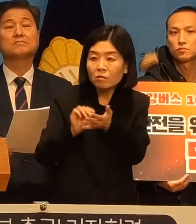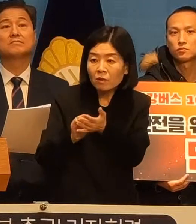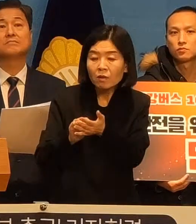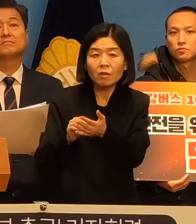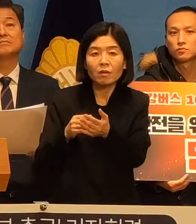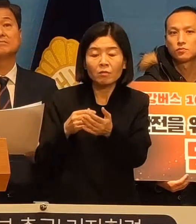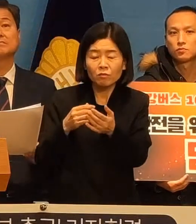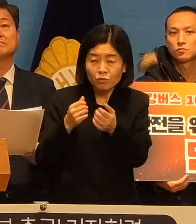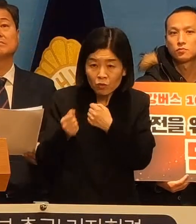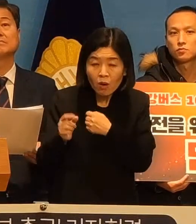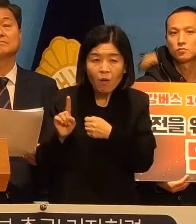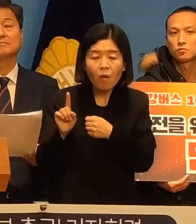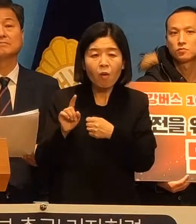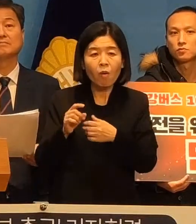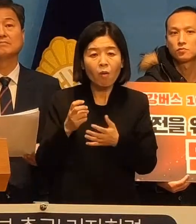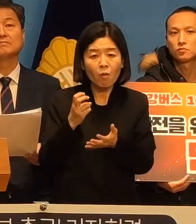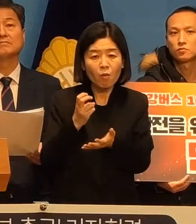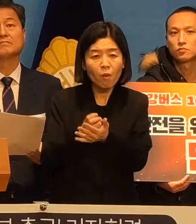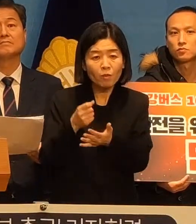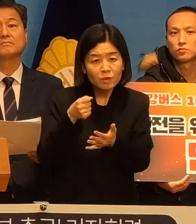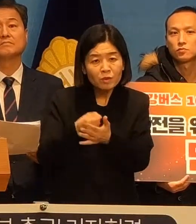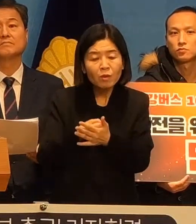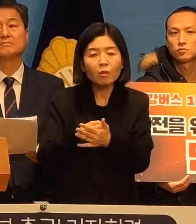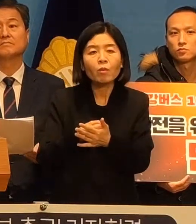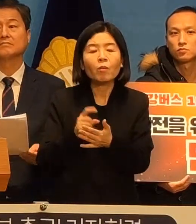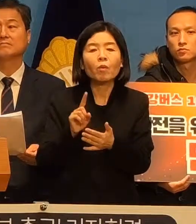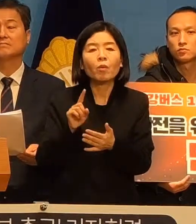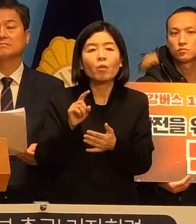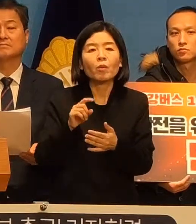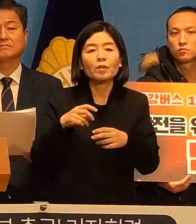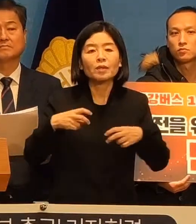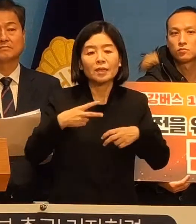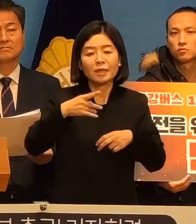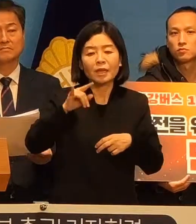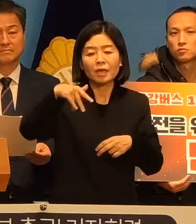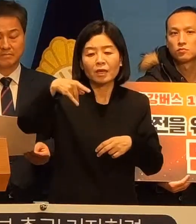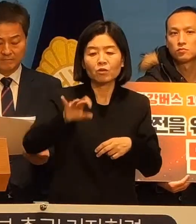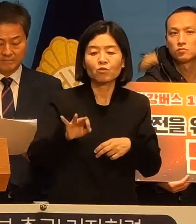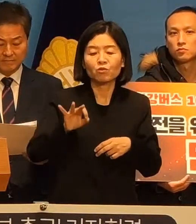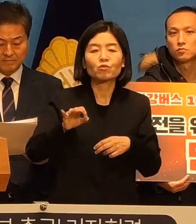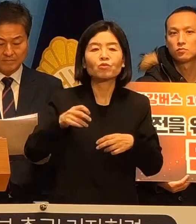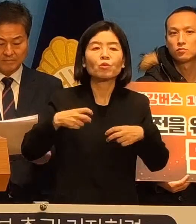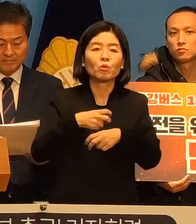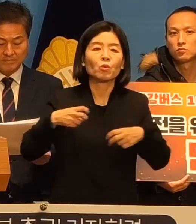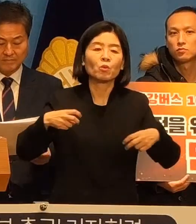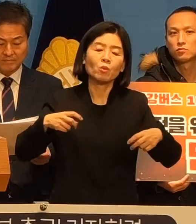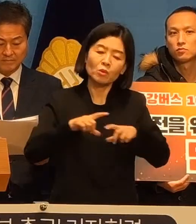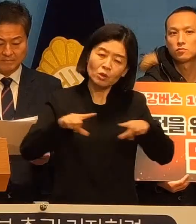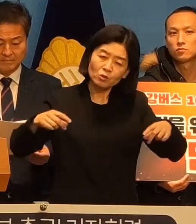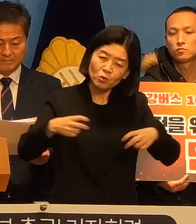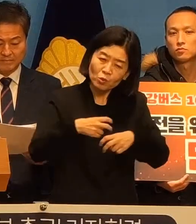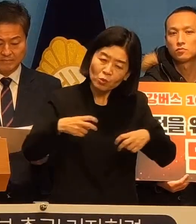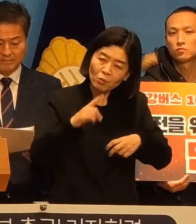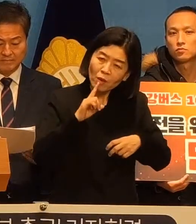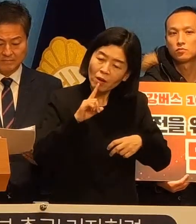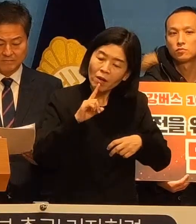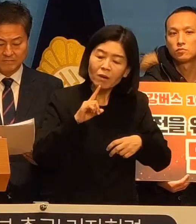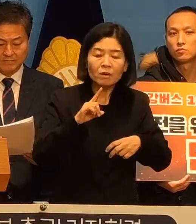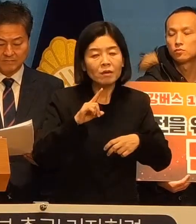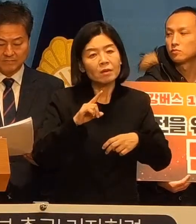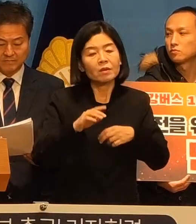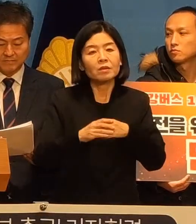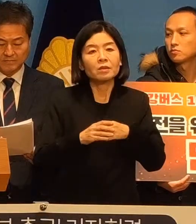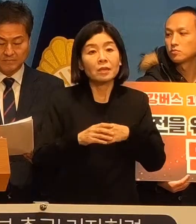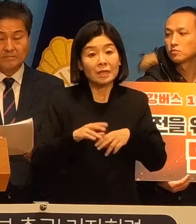법적으로 대중교통의 지위를 갖고 있고요. 사실 저희 단체 입장에서는 대중교통의 지위라고 하는 것이 사실